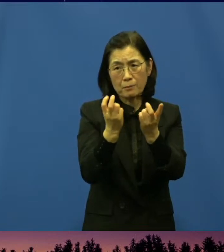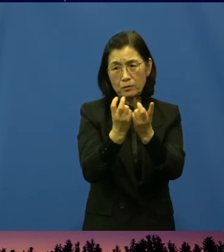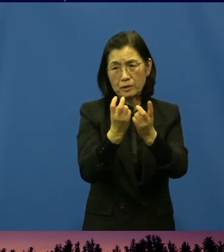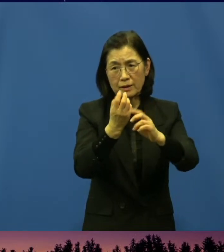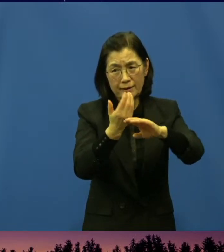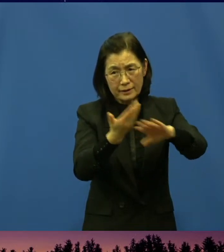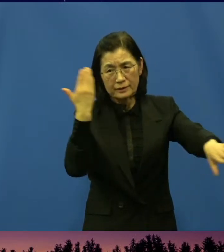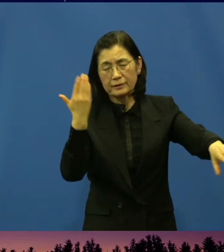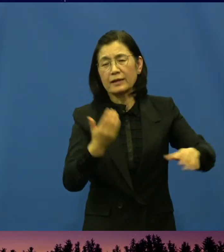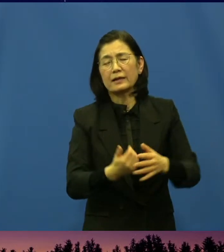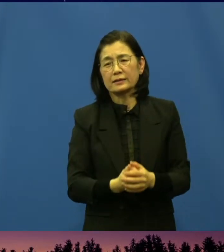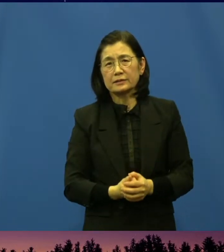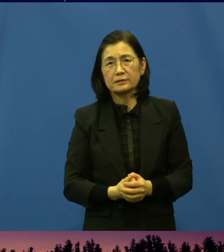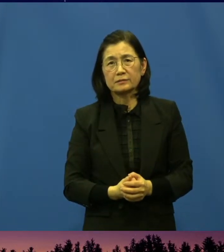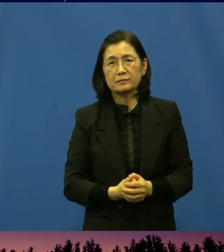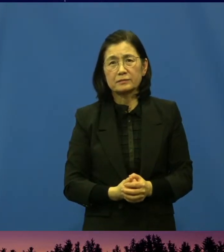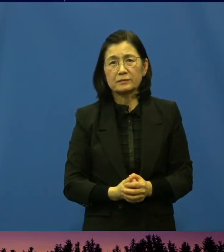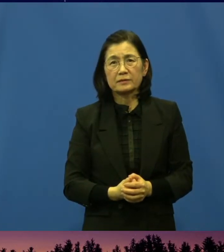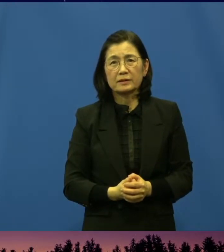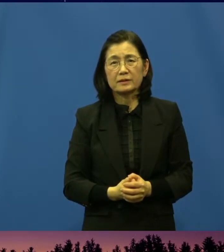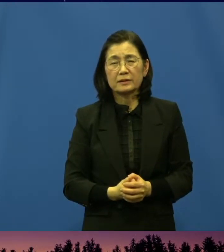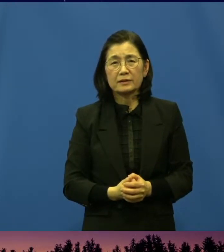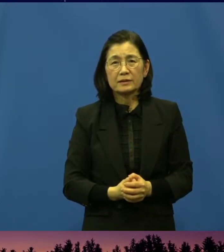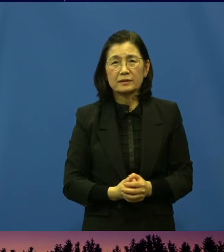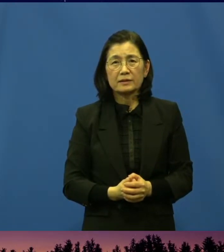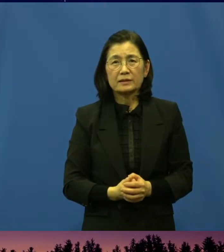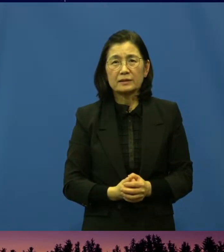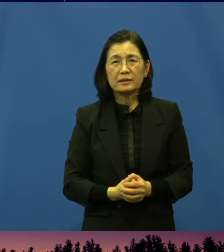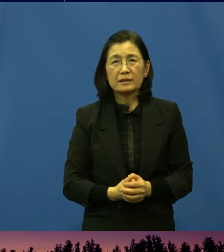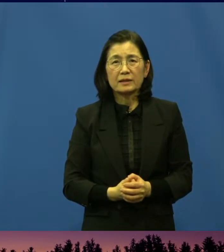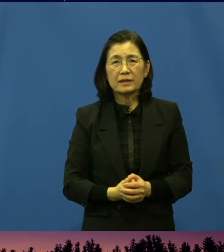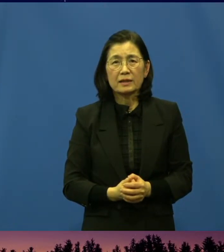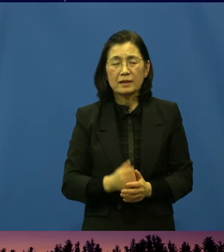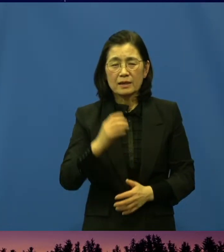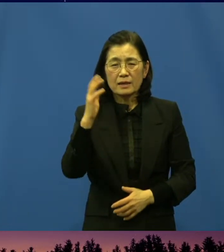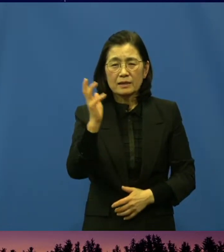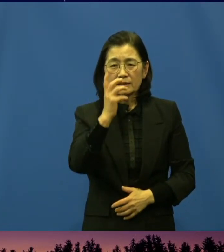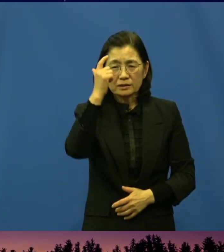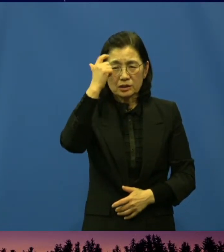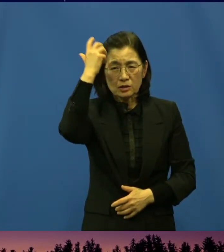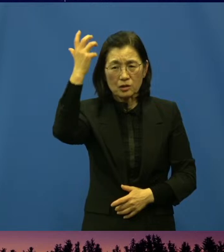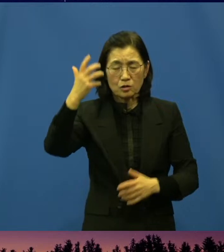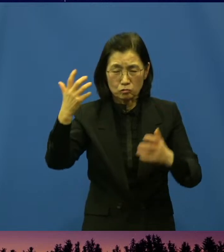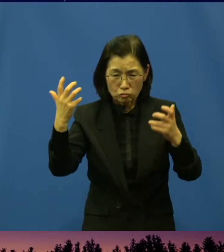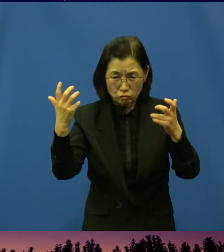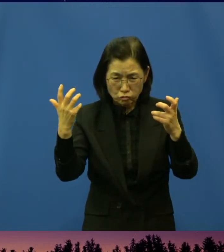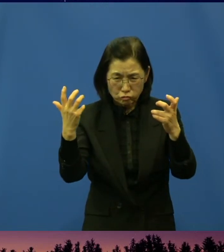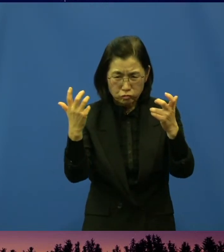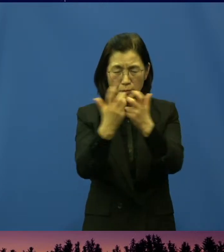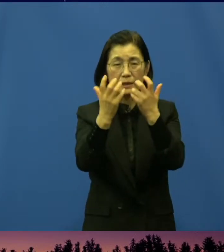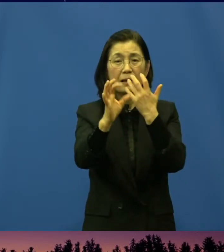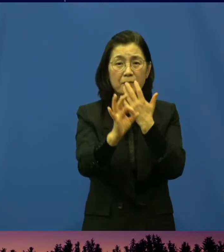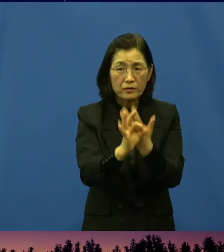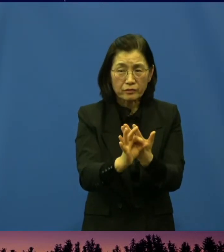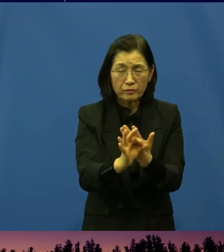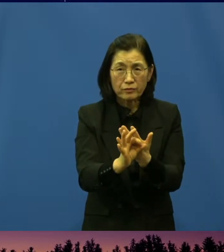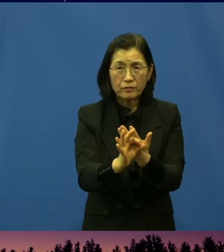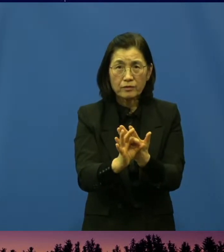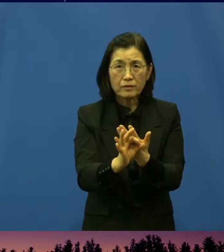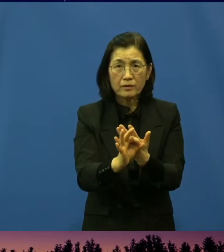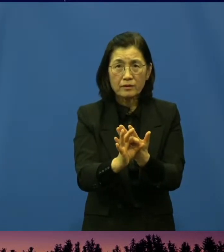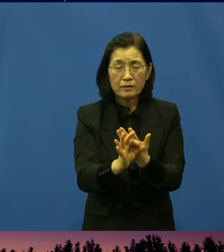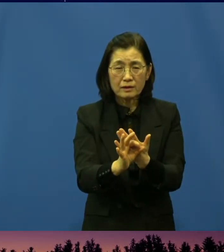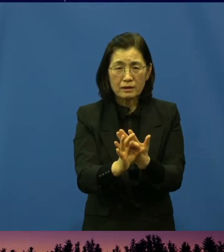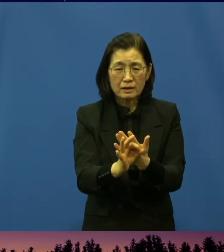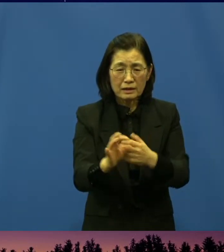시간을 다르게 써요. 시간이 꽉 차져요. 성령 충만한데 여러분